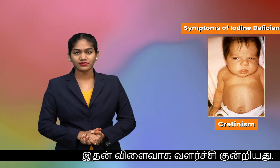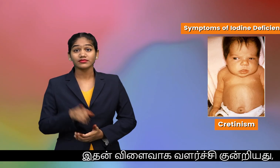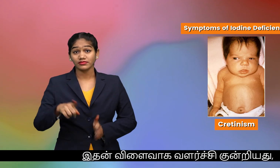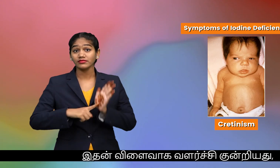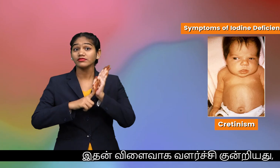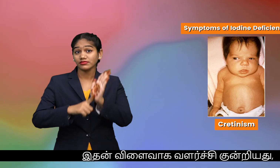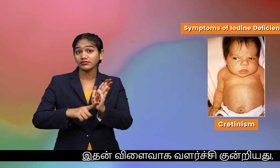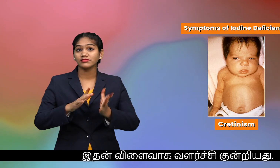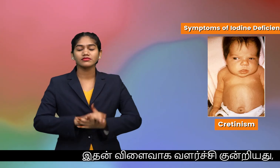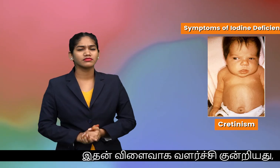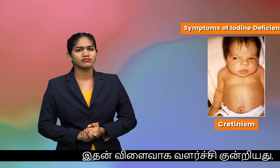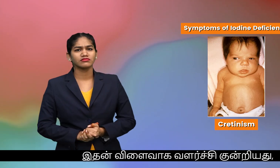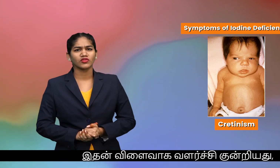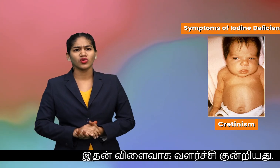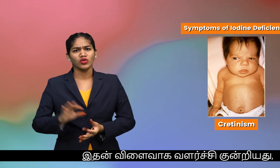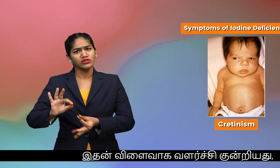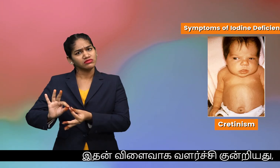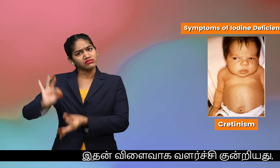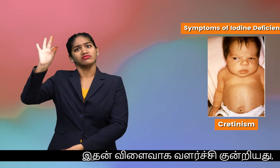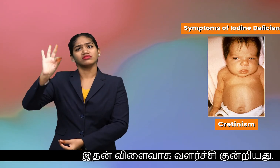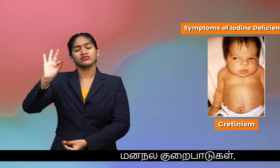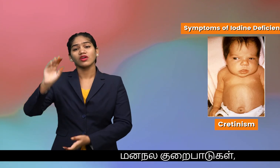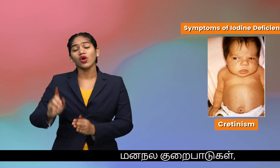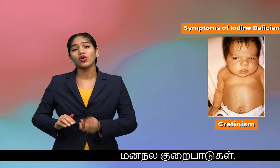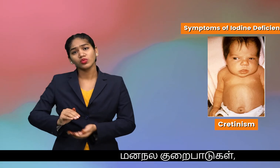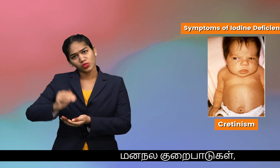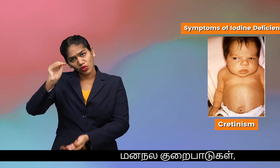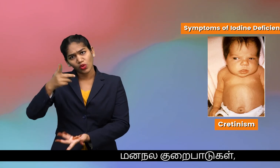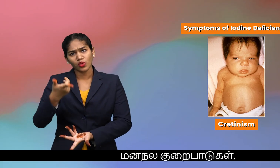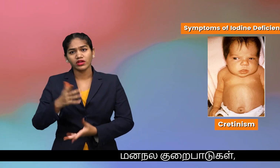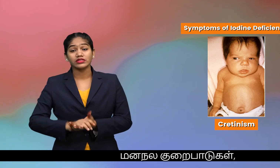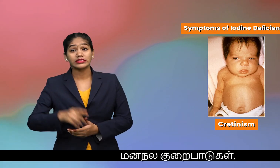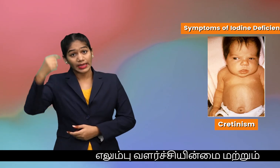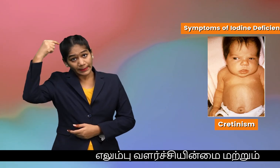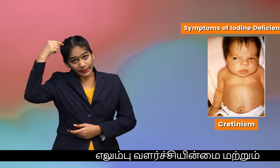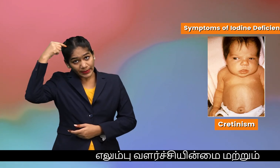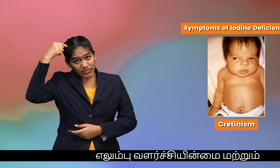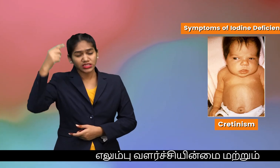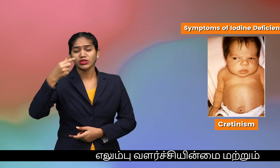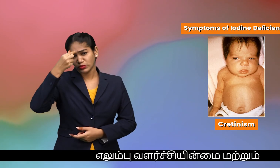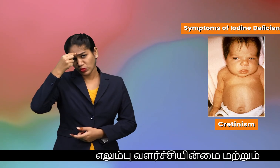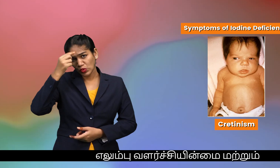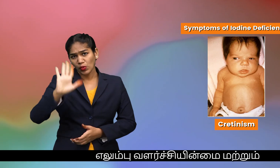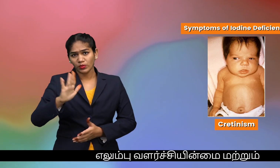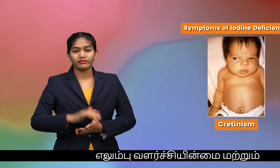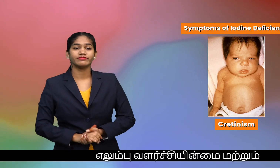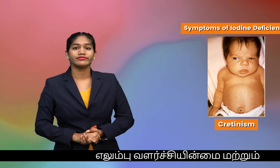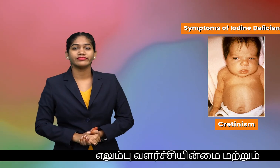இதன் விளைவாக வளர்ச்சி குன்றியது, மனநல குறைபாடுகள், எலும்பு வளர்ச்சியின்மை மற்றும்